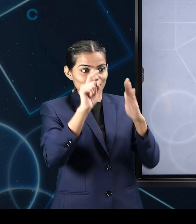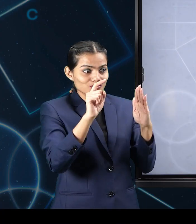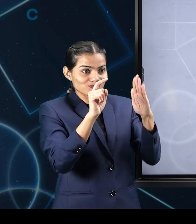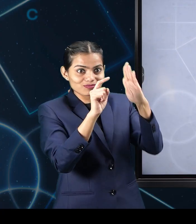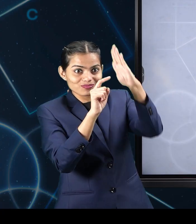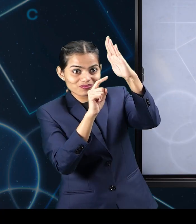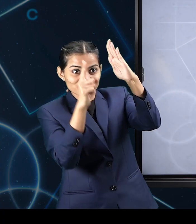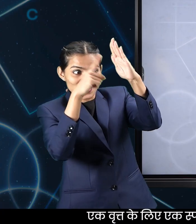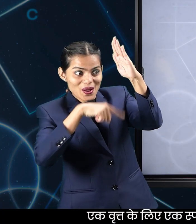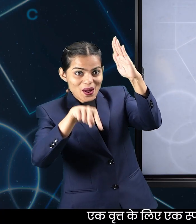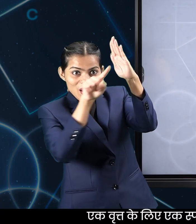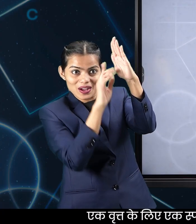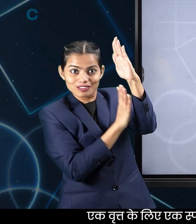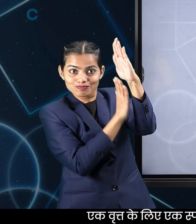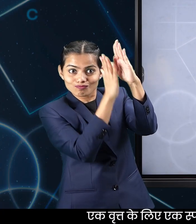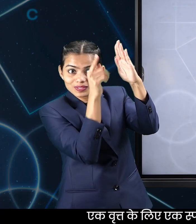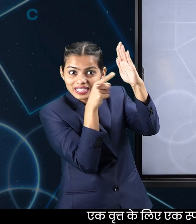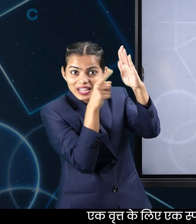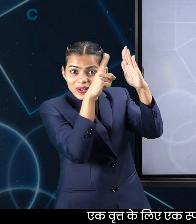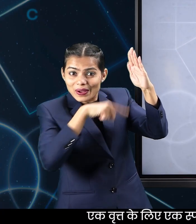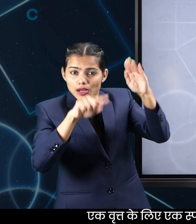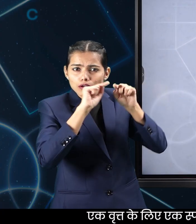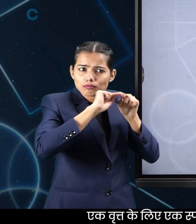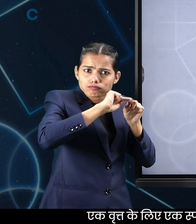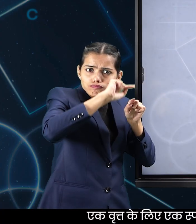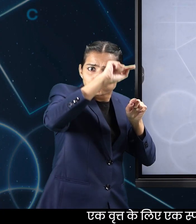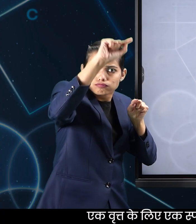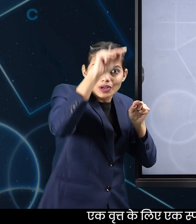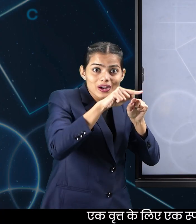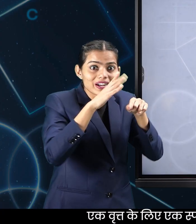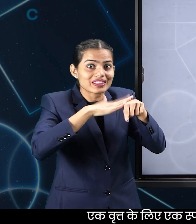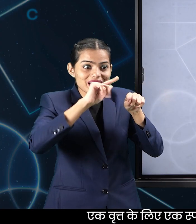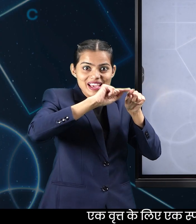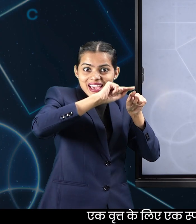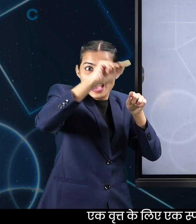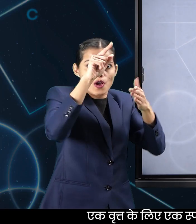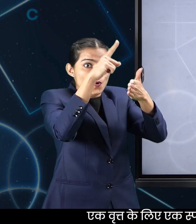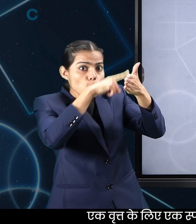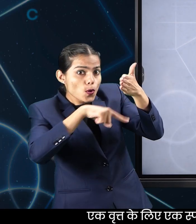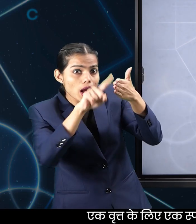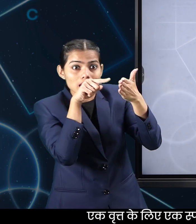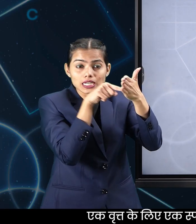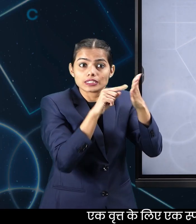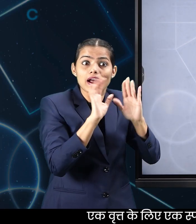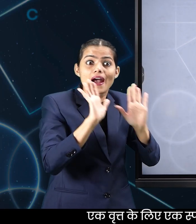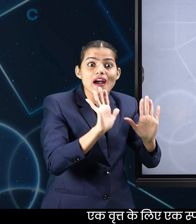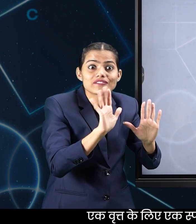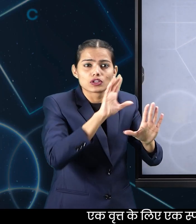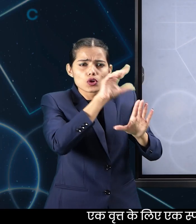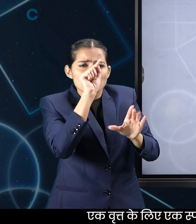स्पर्शिका एक वृत्त के लिए एक स्पर्शिका एक रेखा है जो वृत्त को ठीक एक बिंदु पर